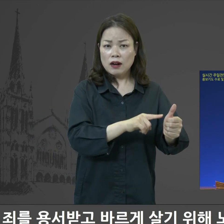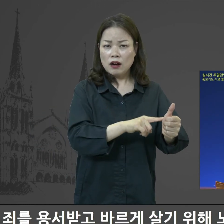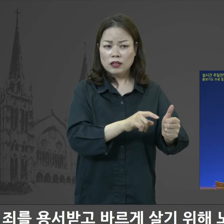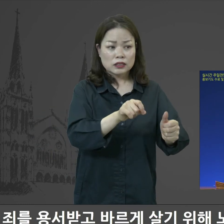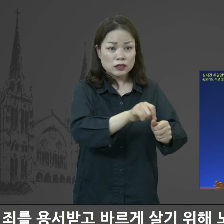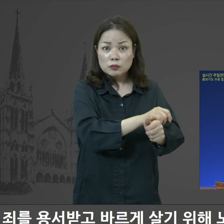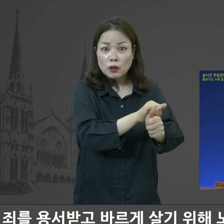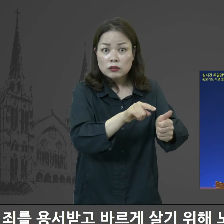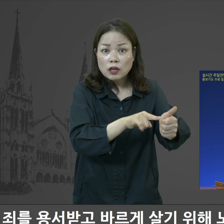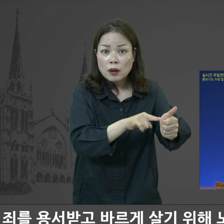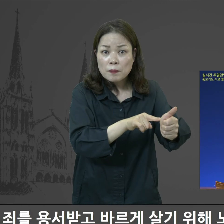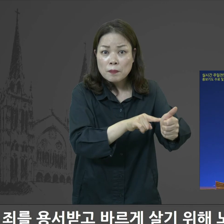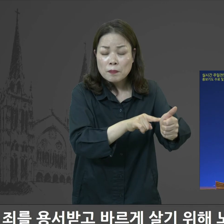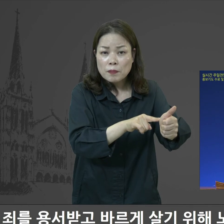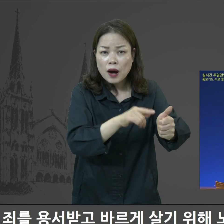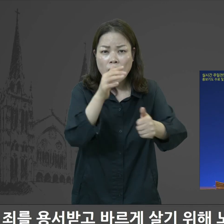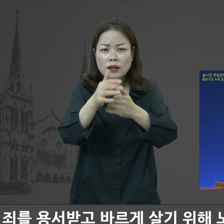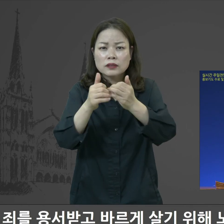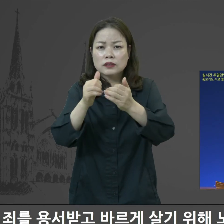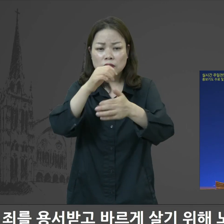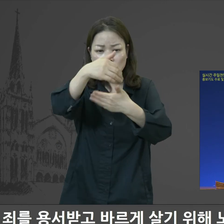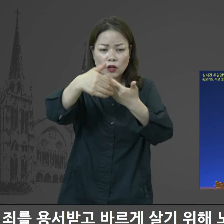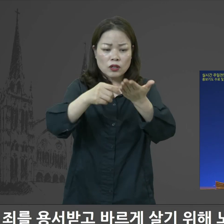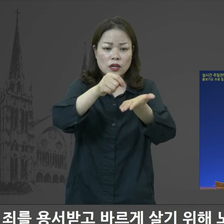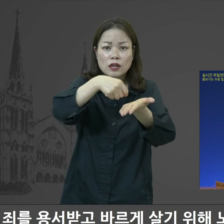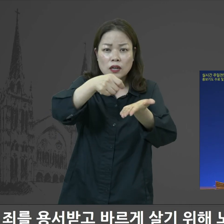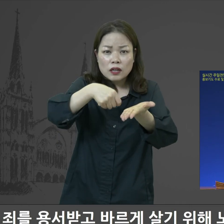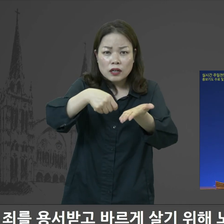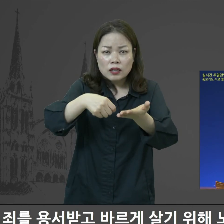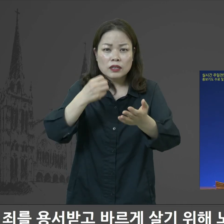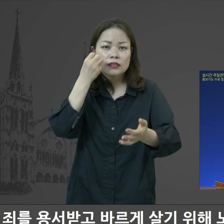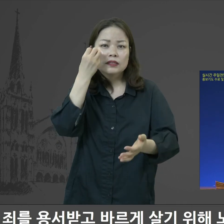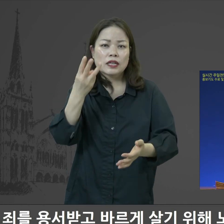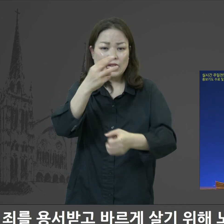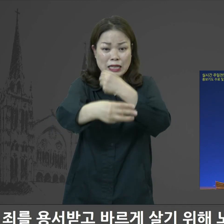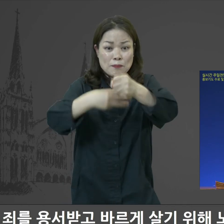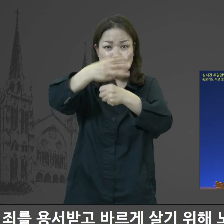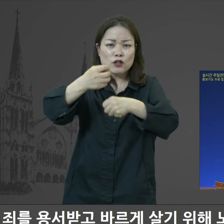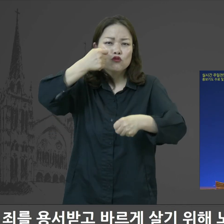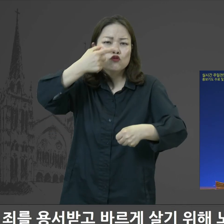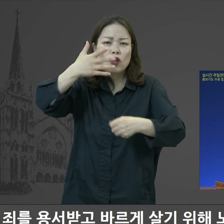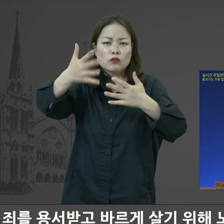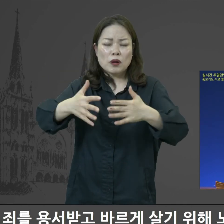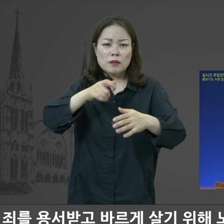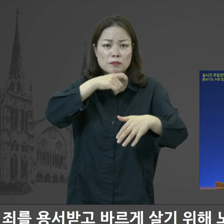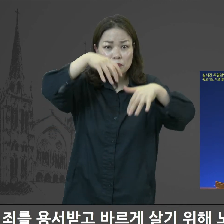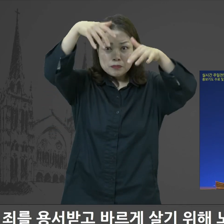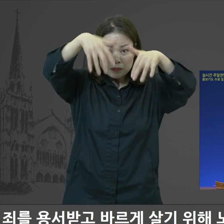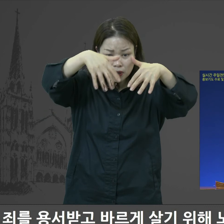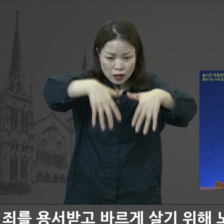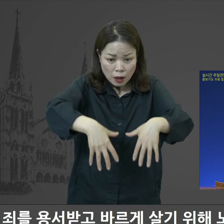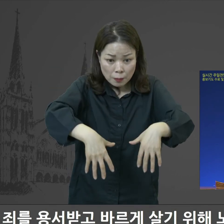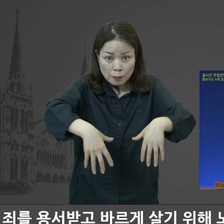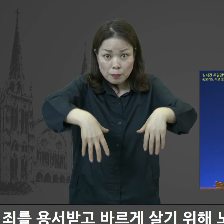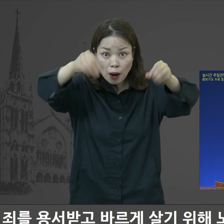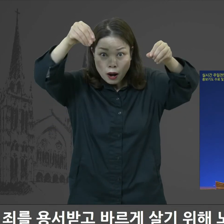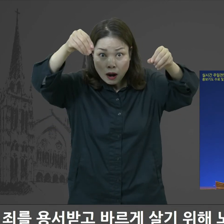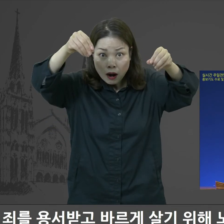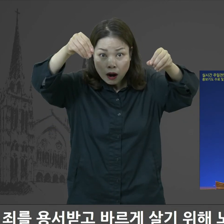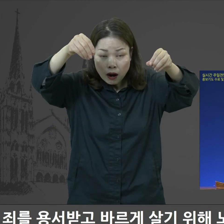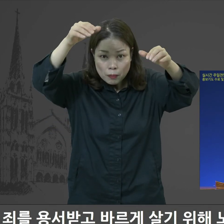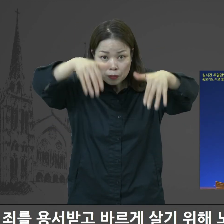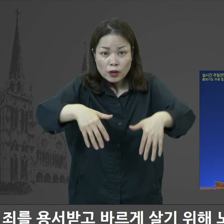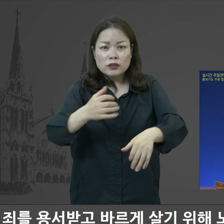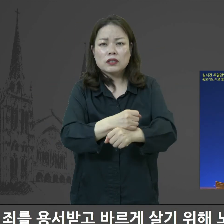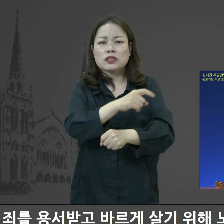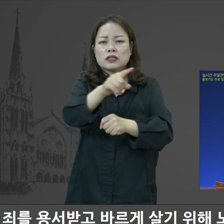엘리야는 특별한 사람이었죠. 그런데 성경에서 뭐라고 이야기합니까? 3년 6개월 동안 비가 내리지 않던 곳에 비를 끌어내렸던 인물입니다. 그런데